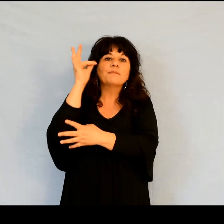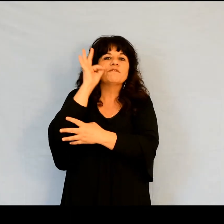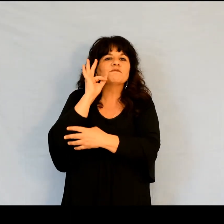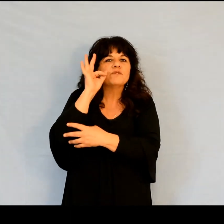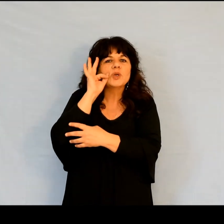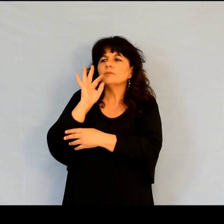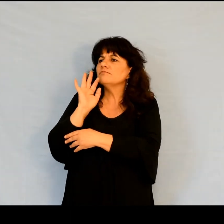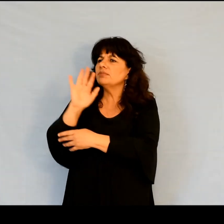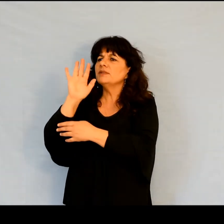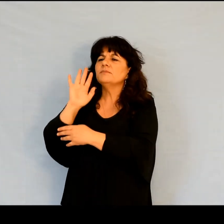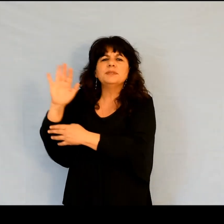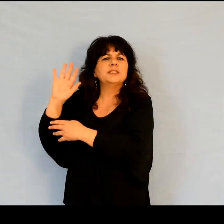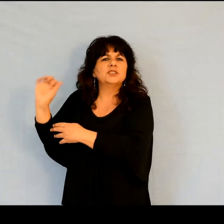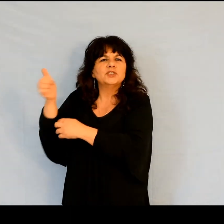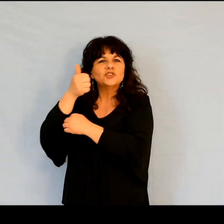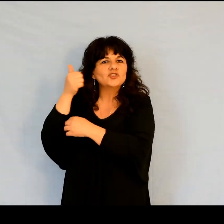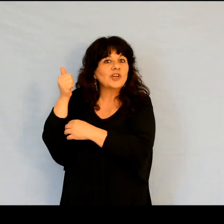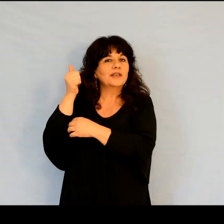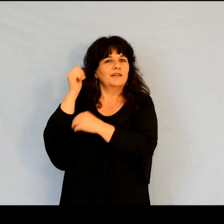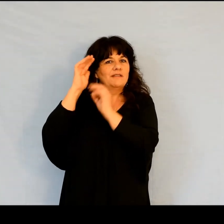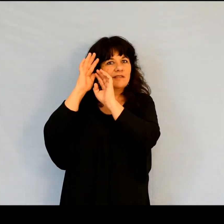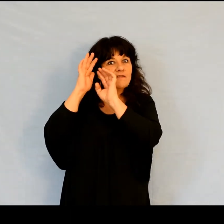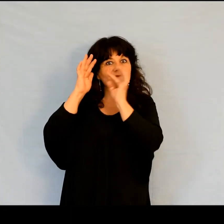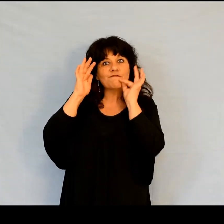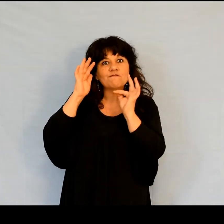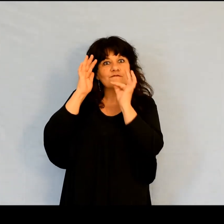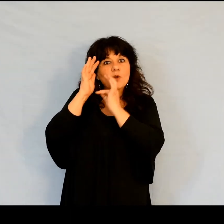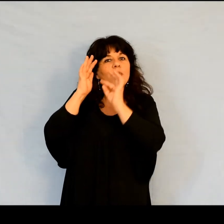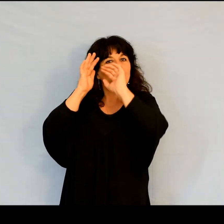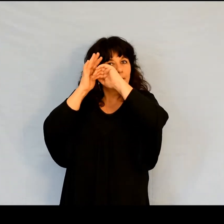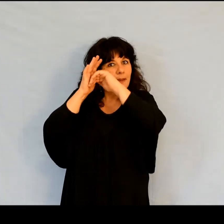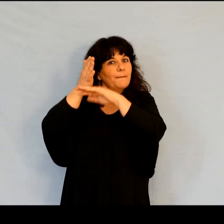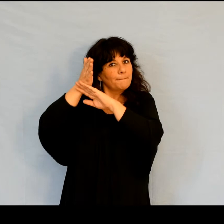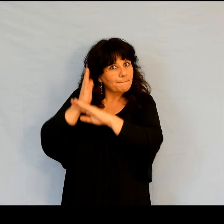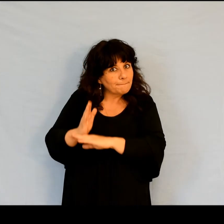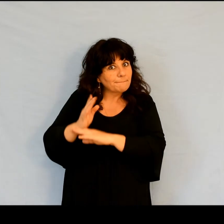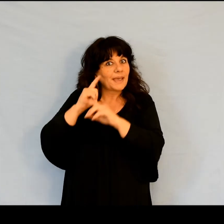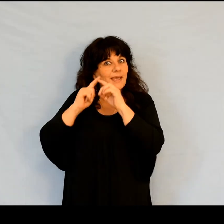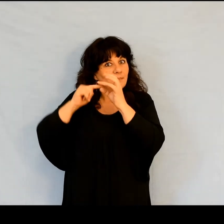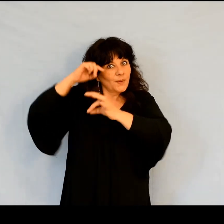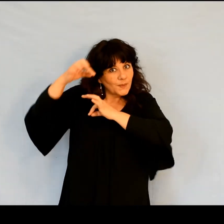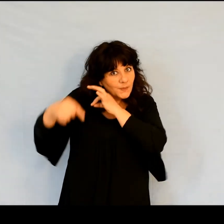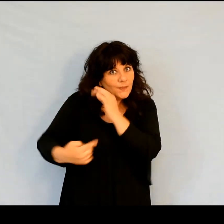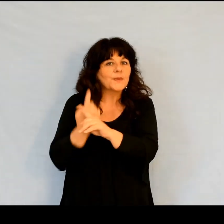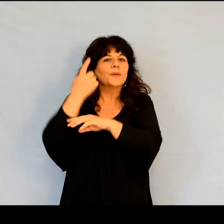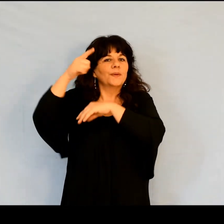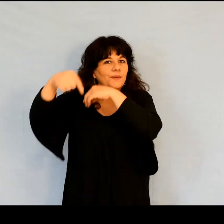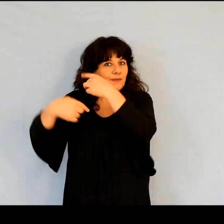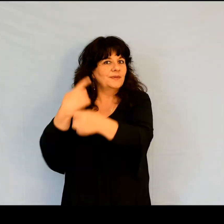le fruit qui porte sa semence. Et ce fut ainsi.